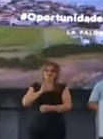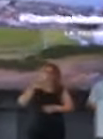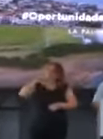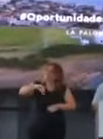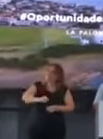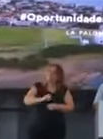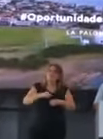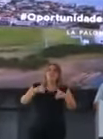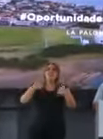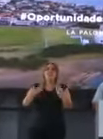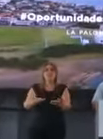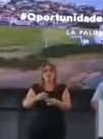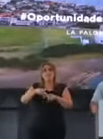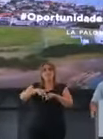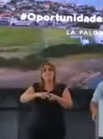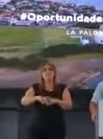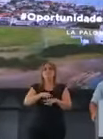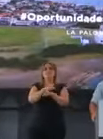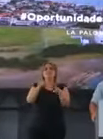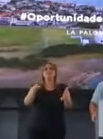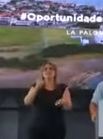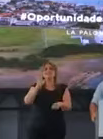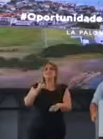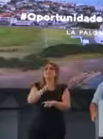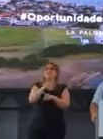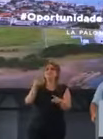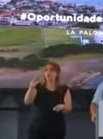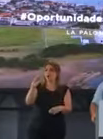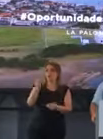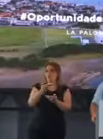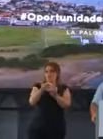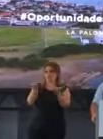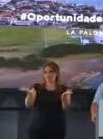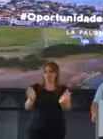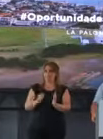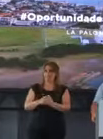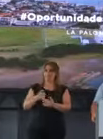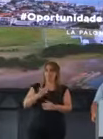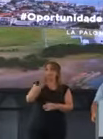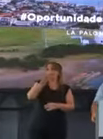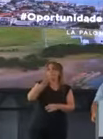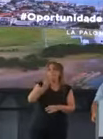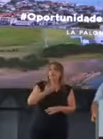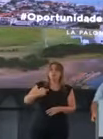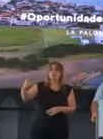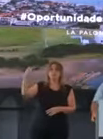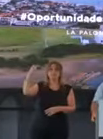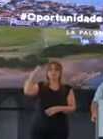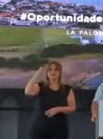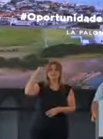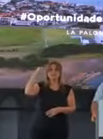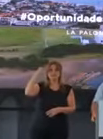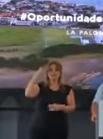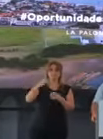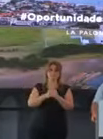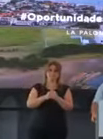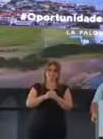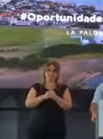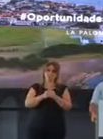herramientas. ¿Saben los chiquilines más jóvenes que a mí me gusta pensar,